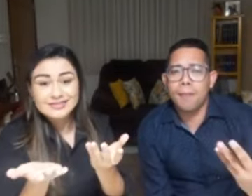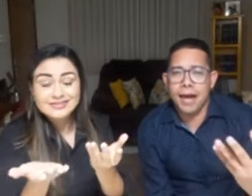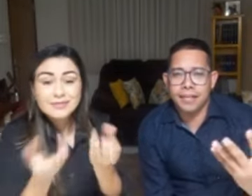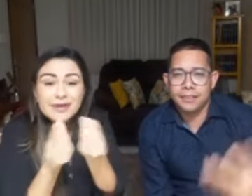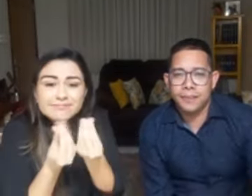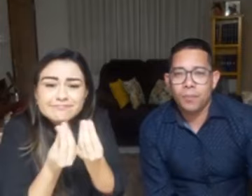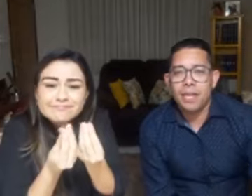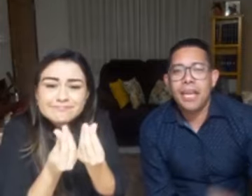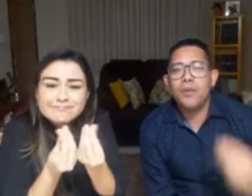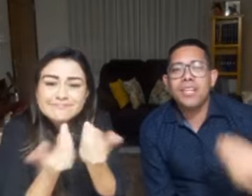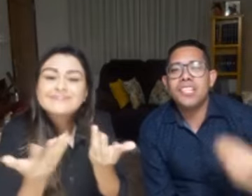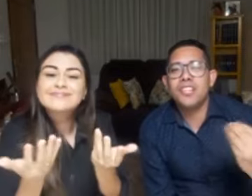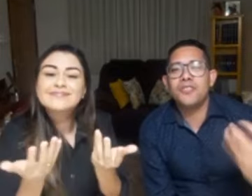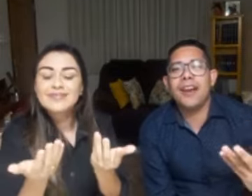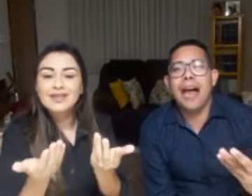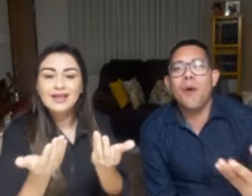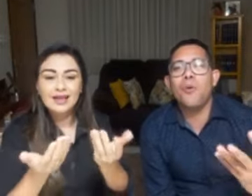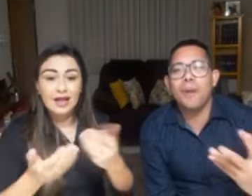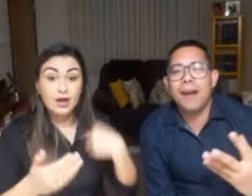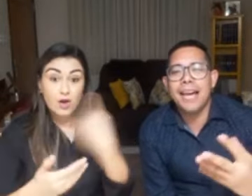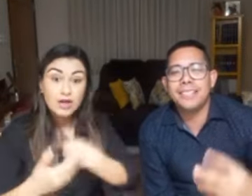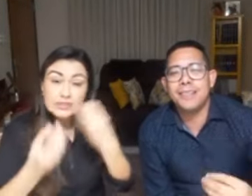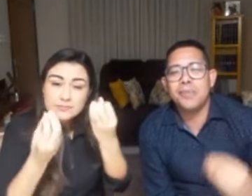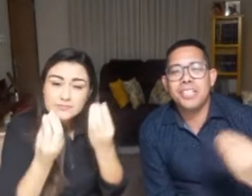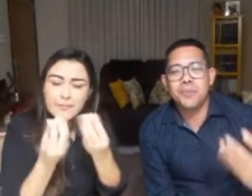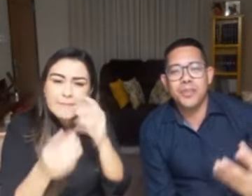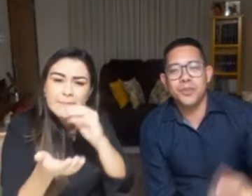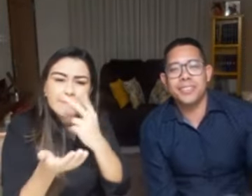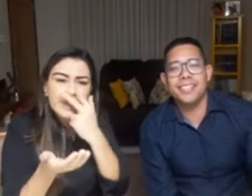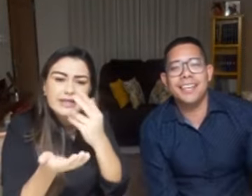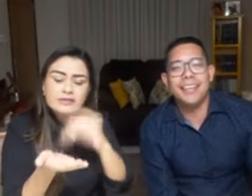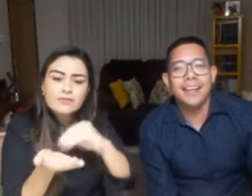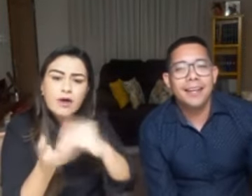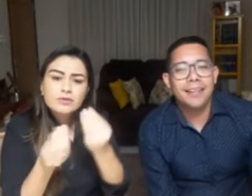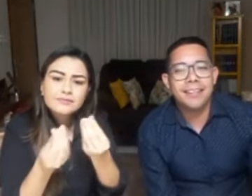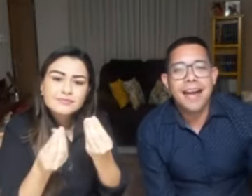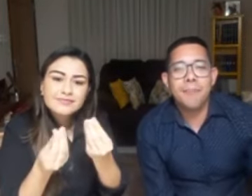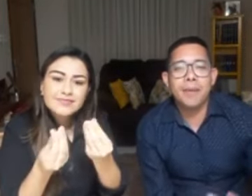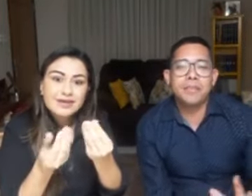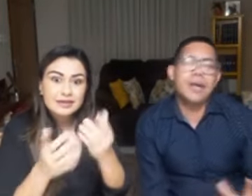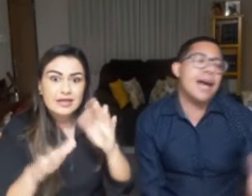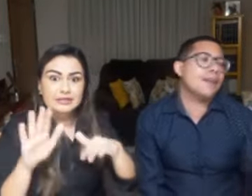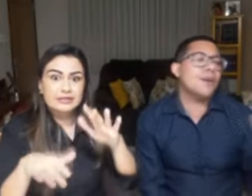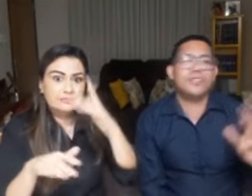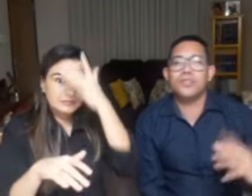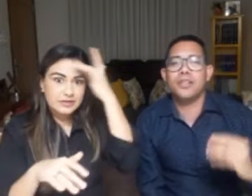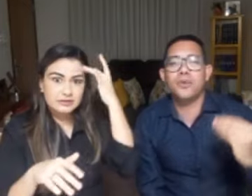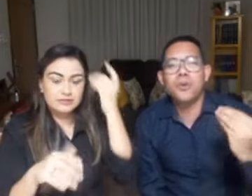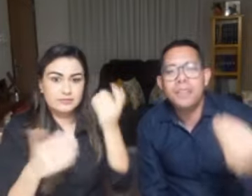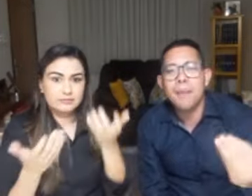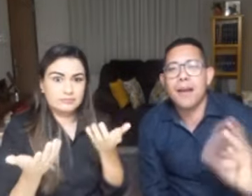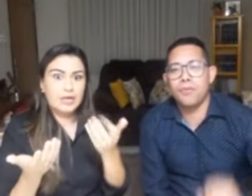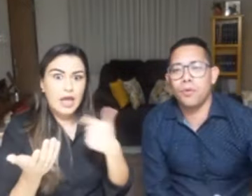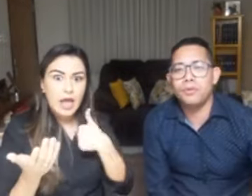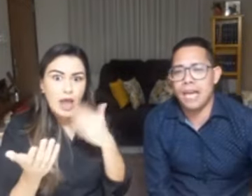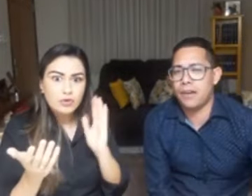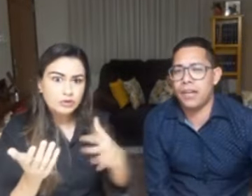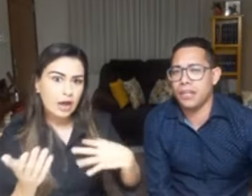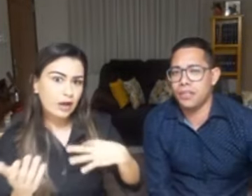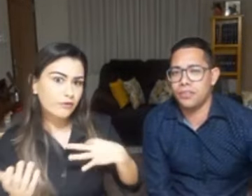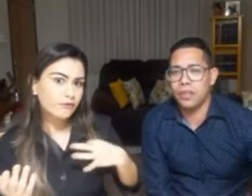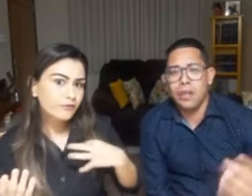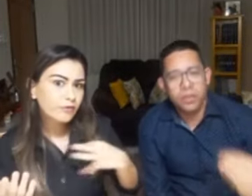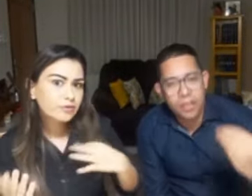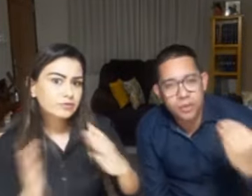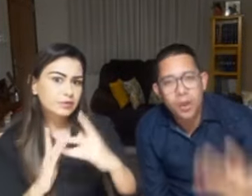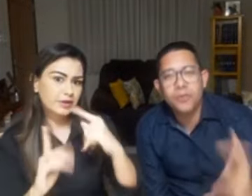algo a mais. E aí quando a gente fala algo a mais, tem muitas pessoas que já pensam, nossa, eu já estou no trabalho voluntário na